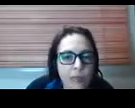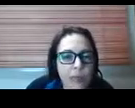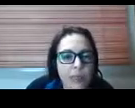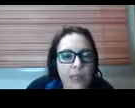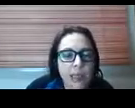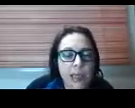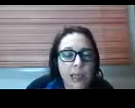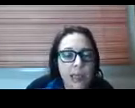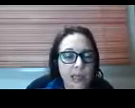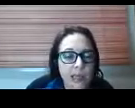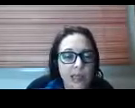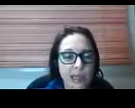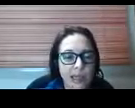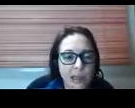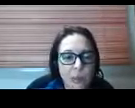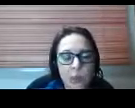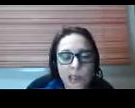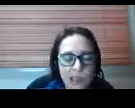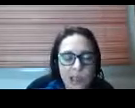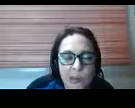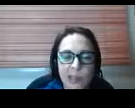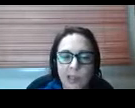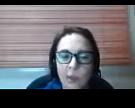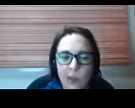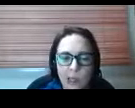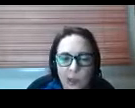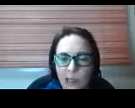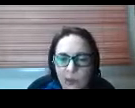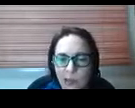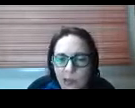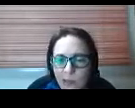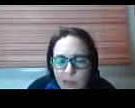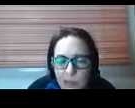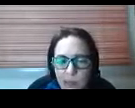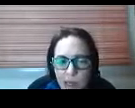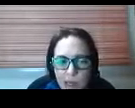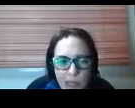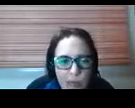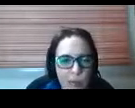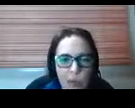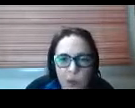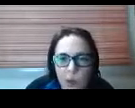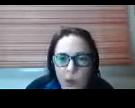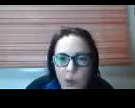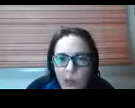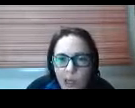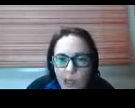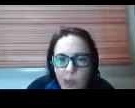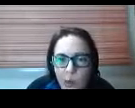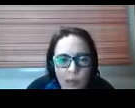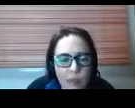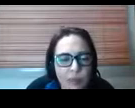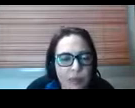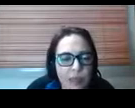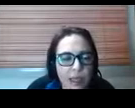¿vale? A mí puse esta frase en la presentación porque creo que fue de las frases que más me marcó en la